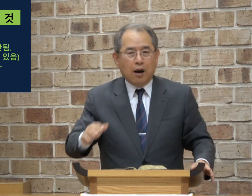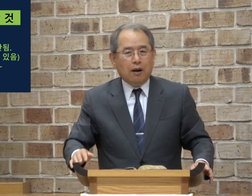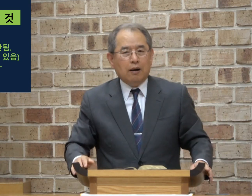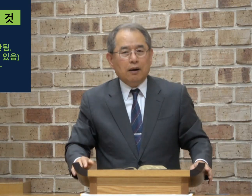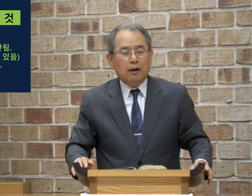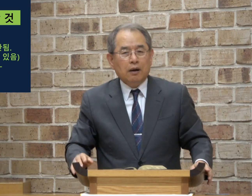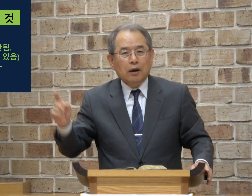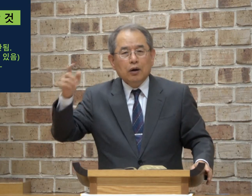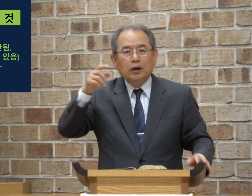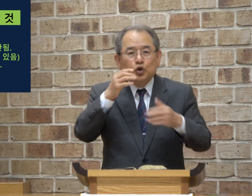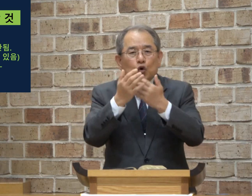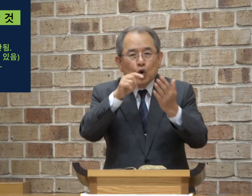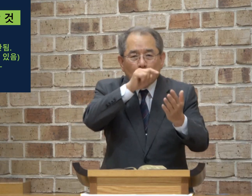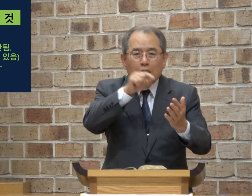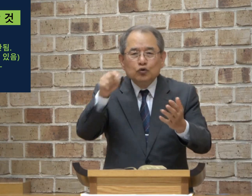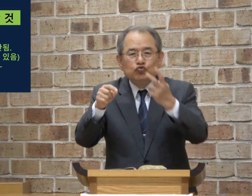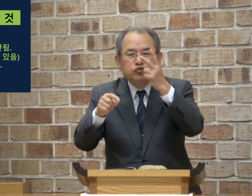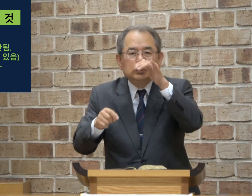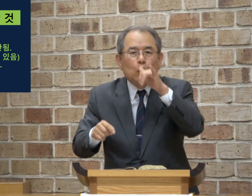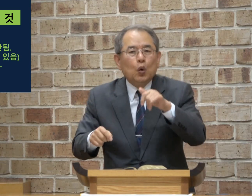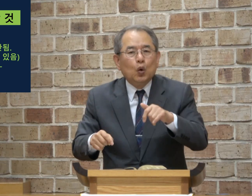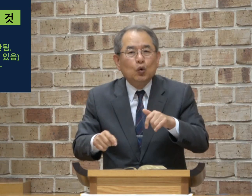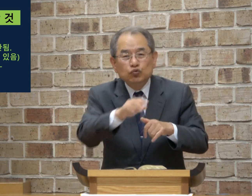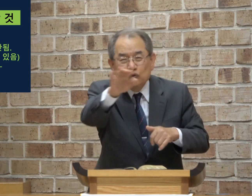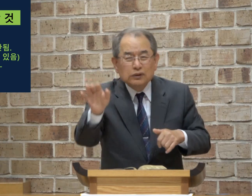여러분의 이름이 지워질 수도 있다라고 성경은 기록하고 있어요.